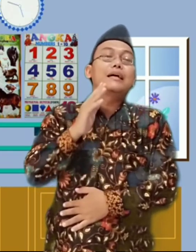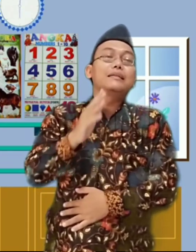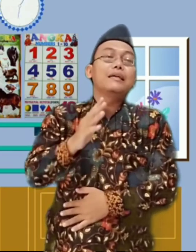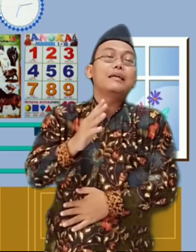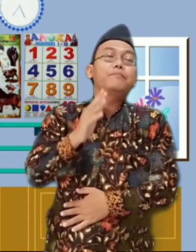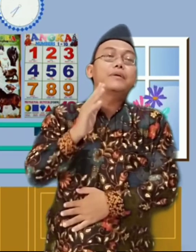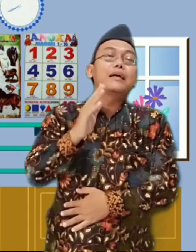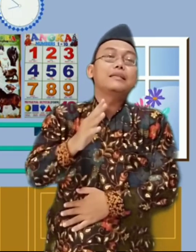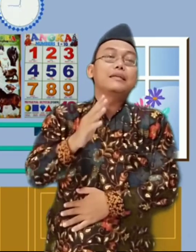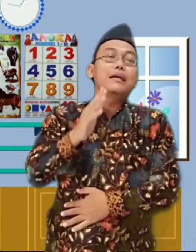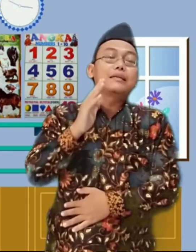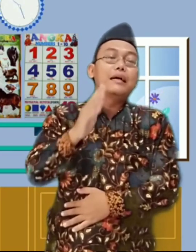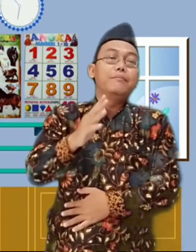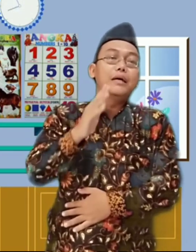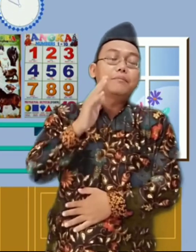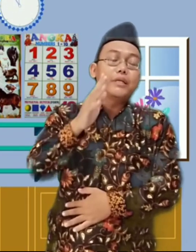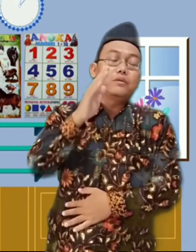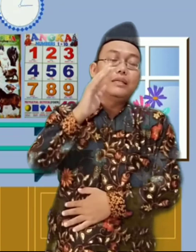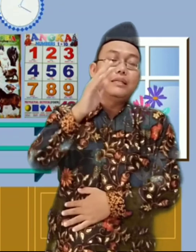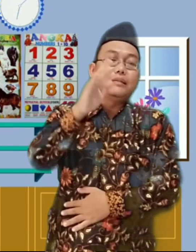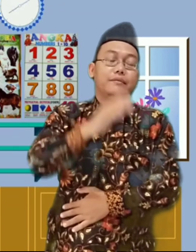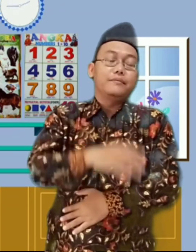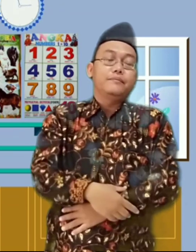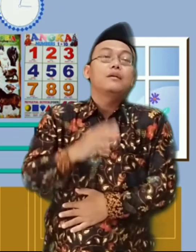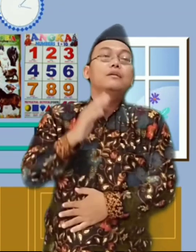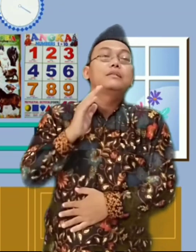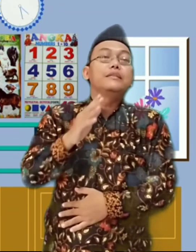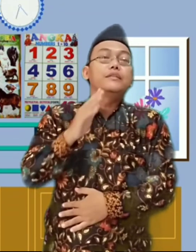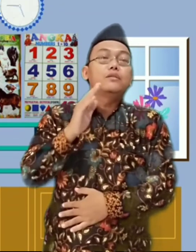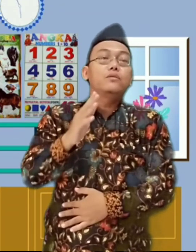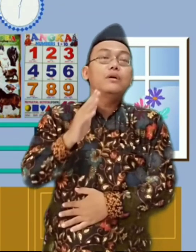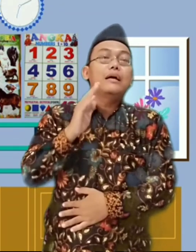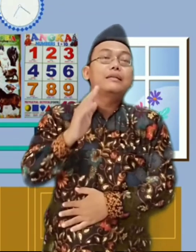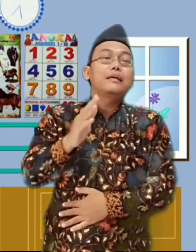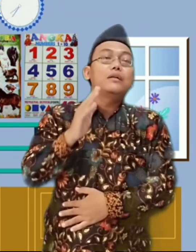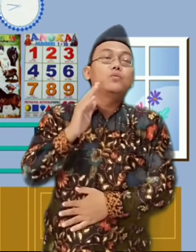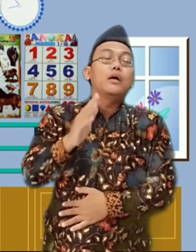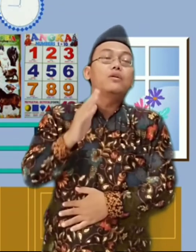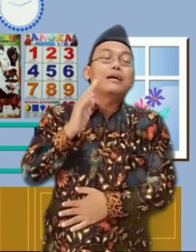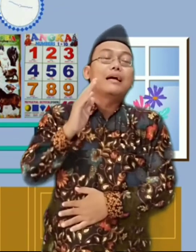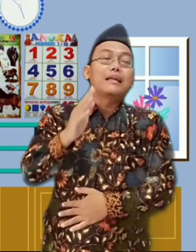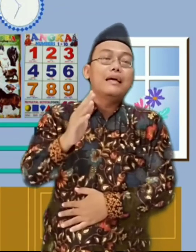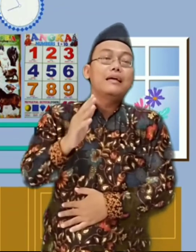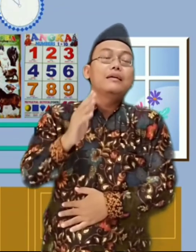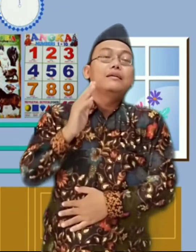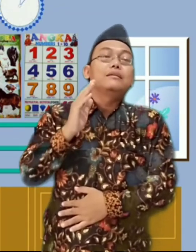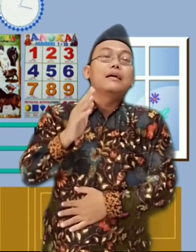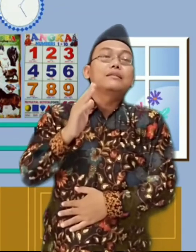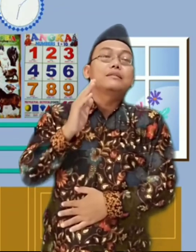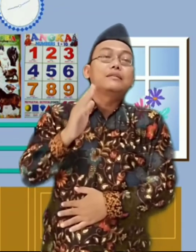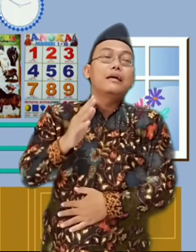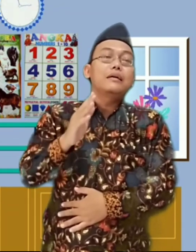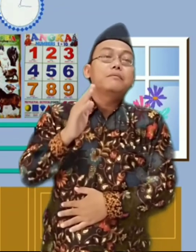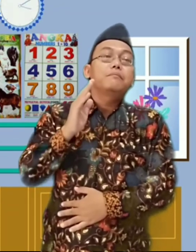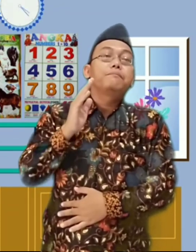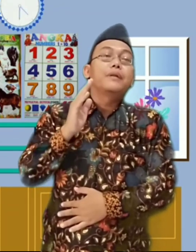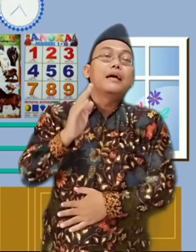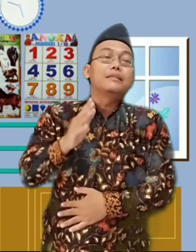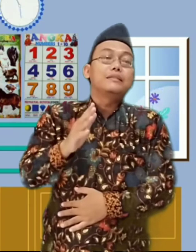sekarang kalian perhatikan gambar berikut ini. Di situ ada dua orang anak yang